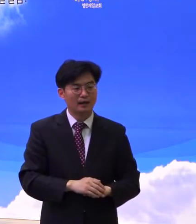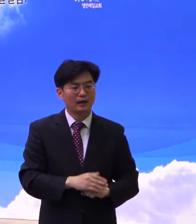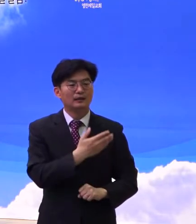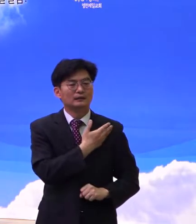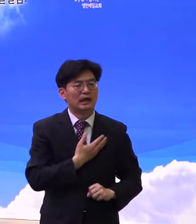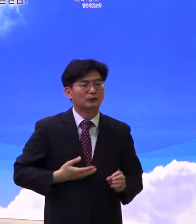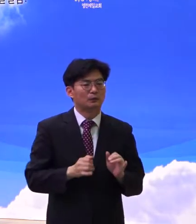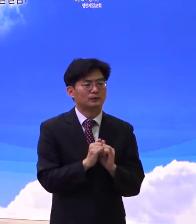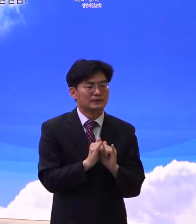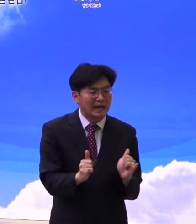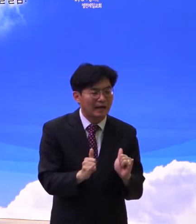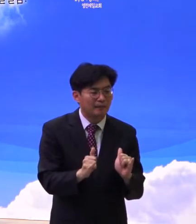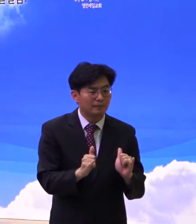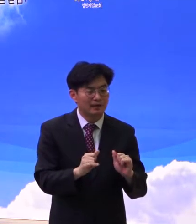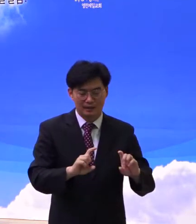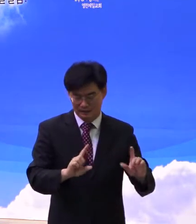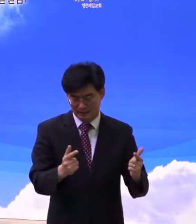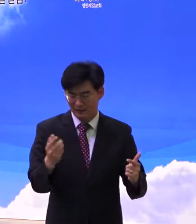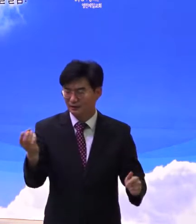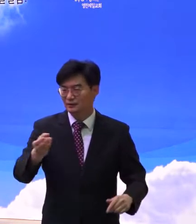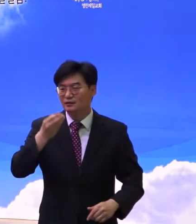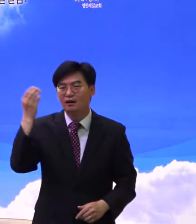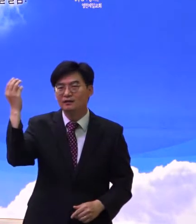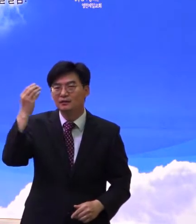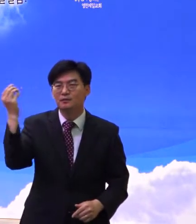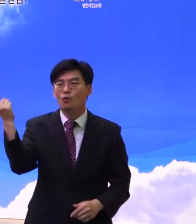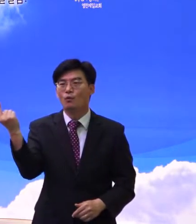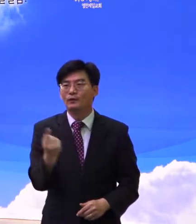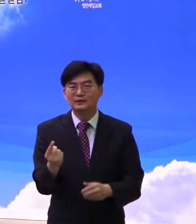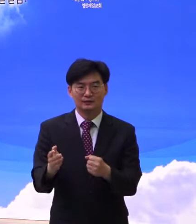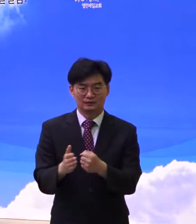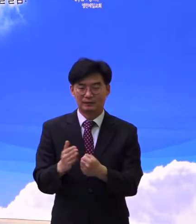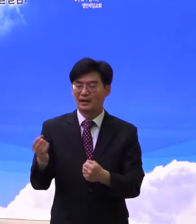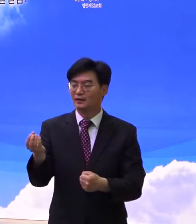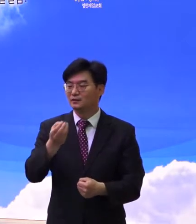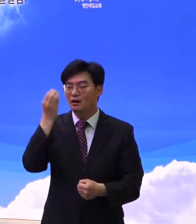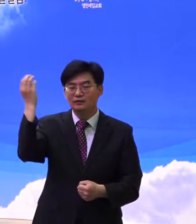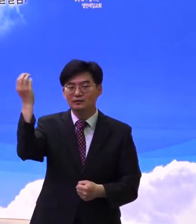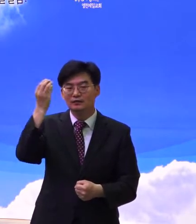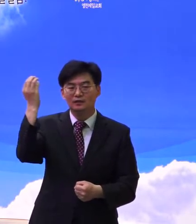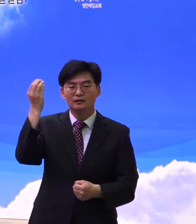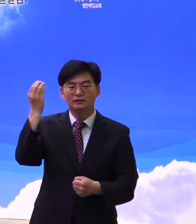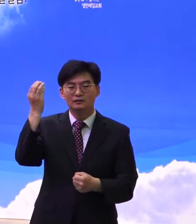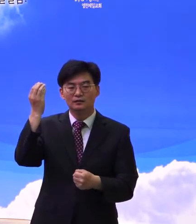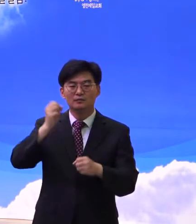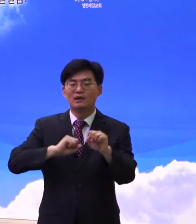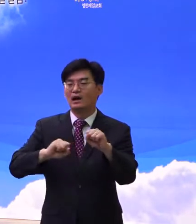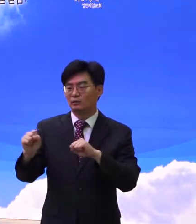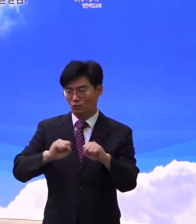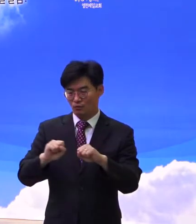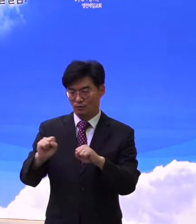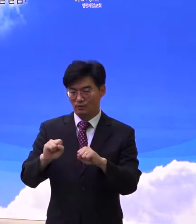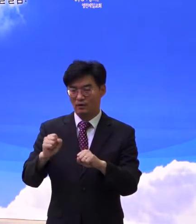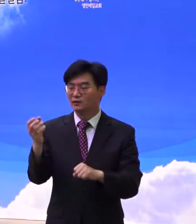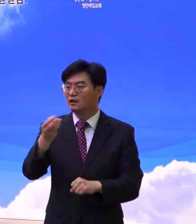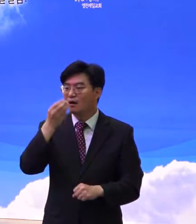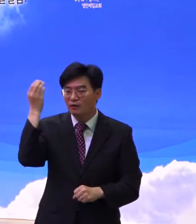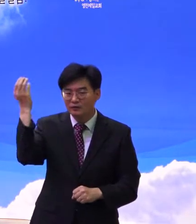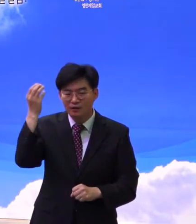것입니다. 성령께서 모든 일을 하셨습니다 라는 고백을 담아서 성령행전이다, 이렇게